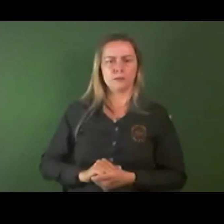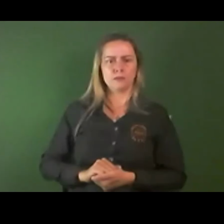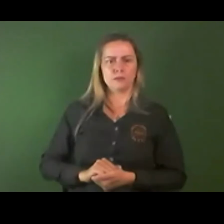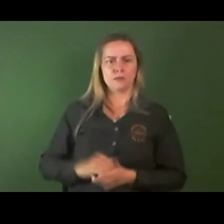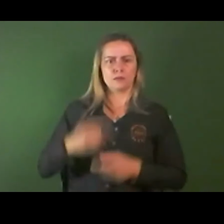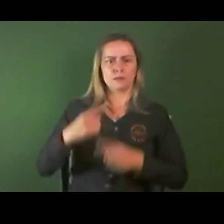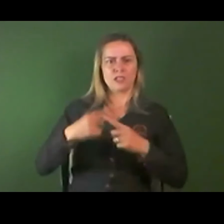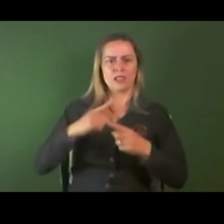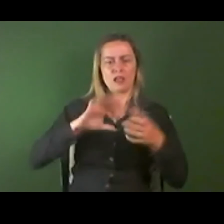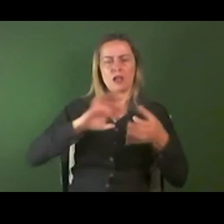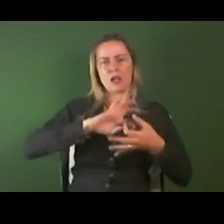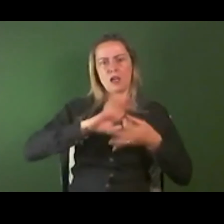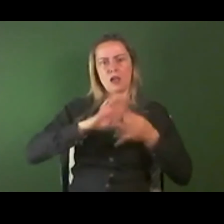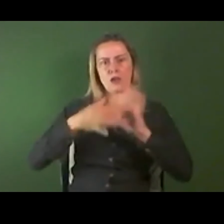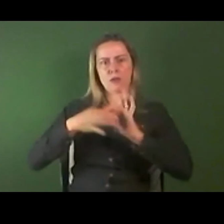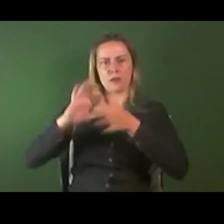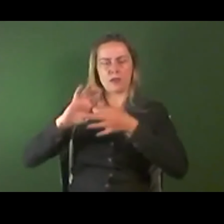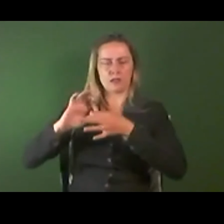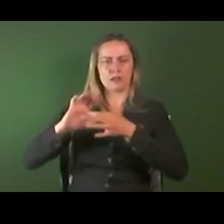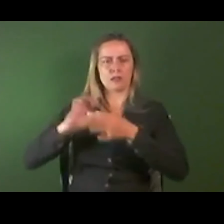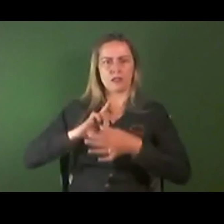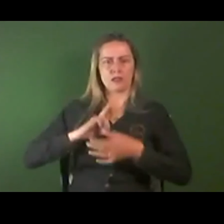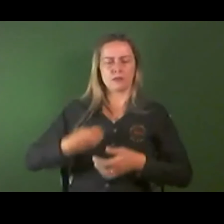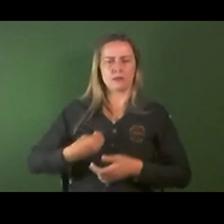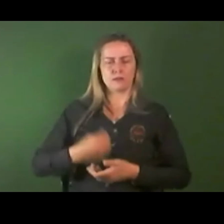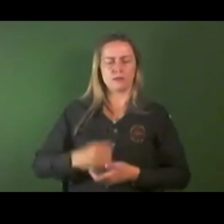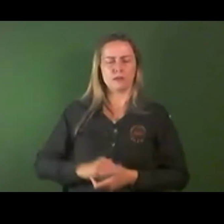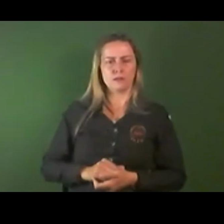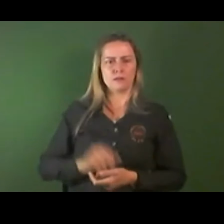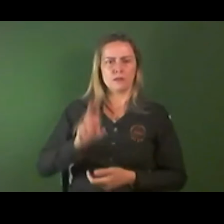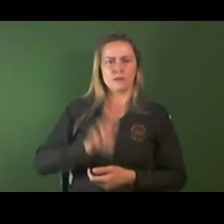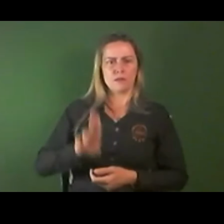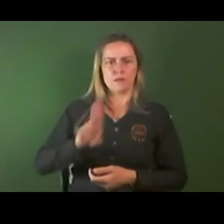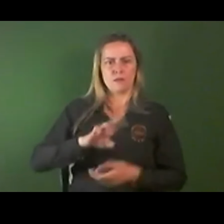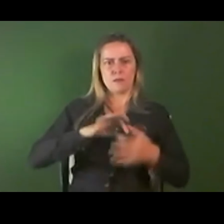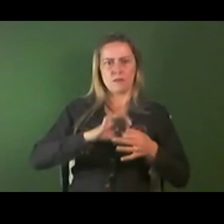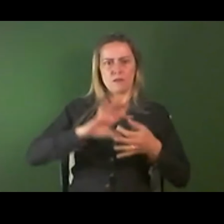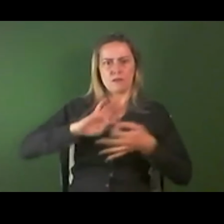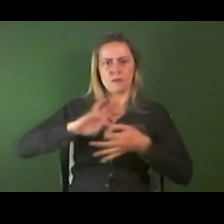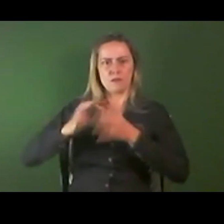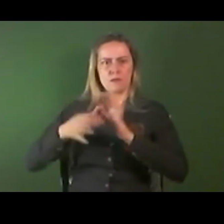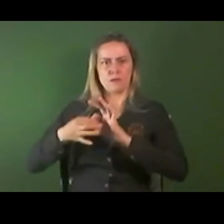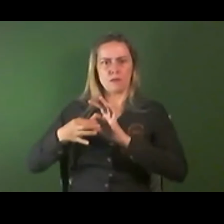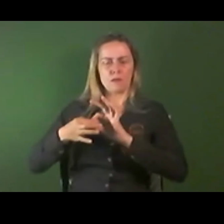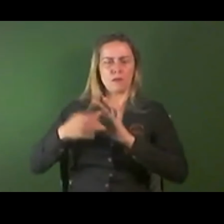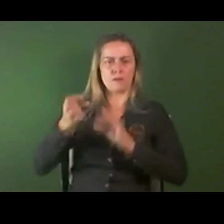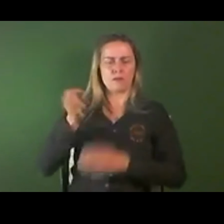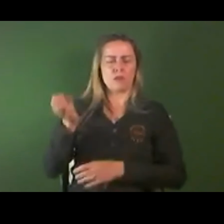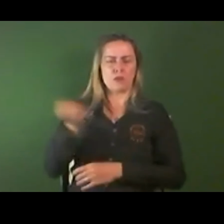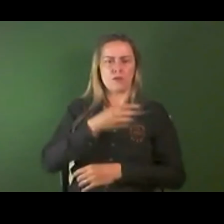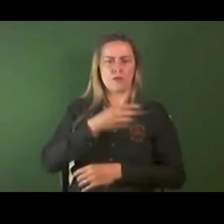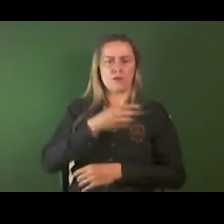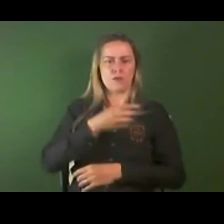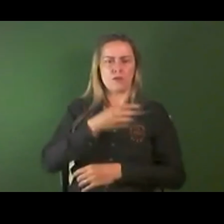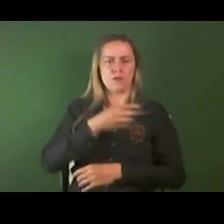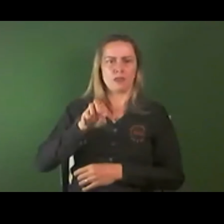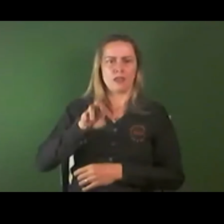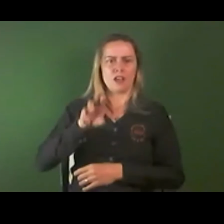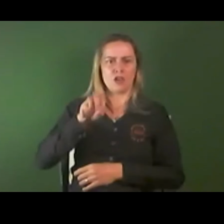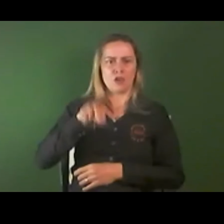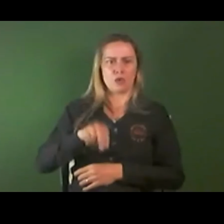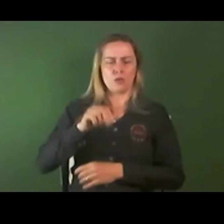Olimpíada. E aí, eles usam a Olimpíada como uma forma de fazer uma modernização do Japão. Então, muita coisa é destruída